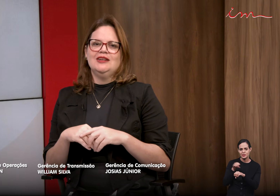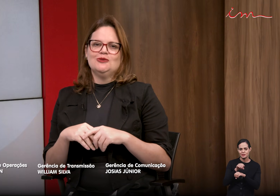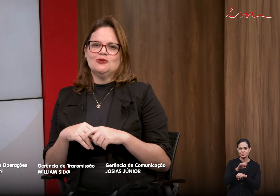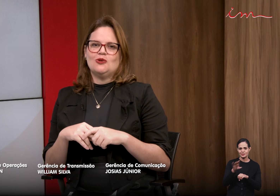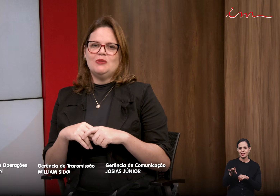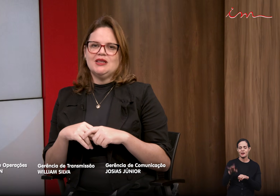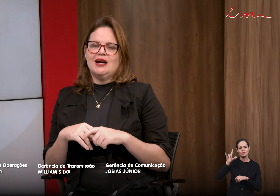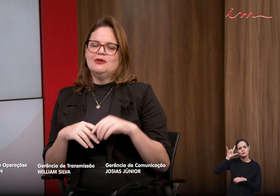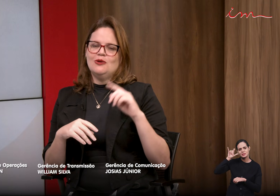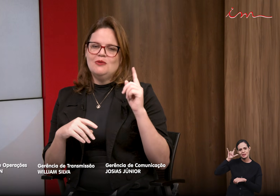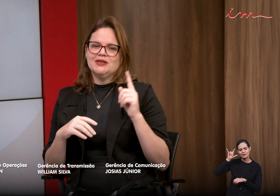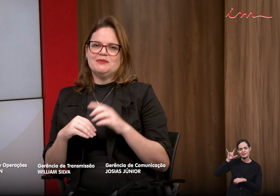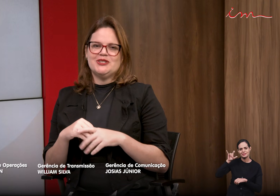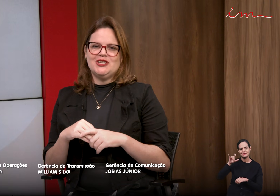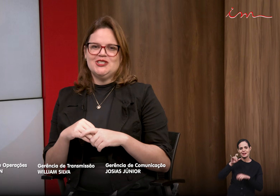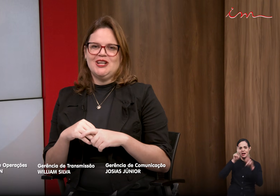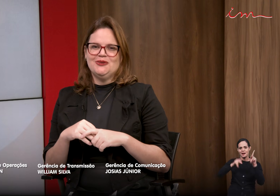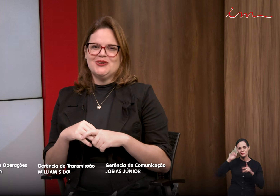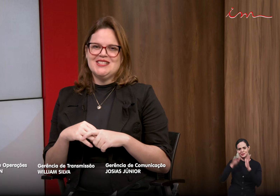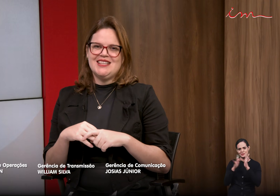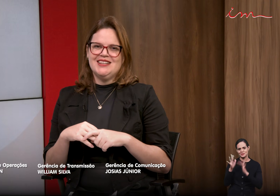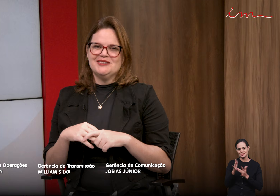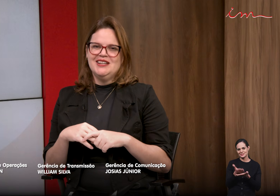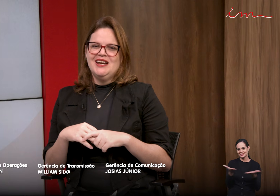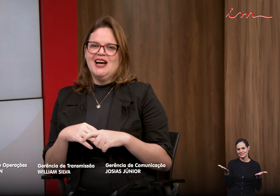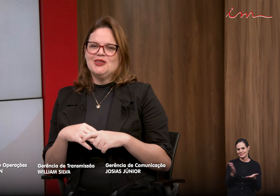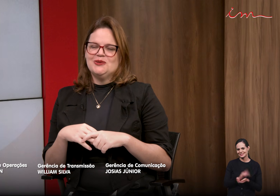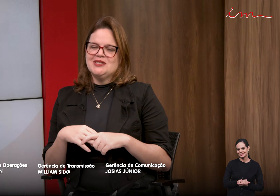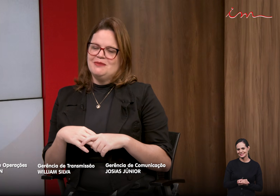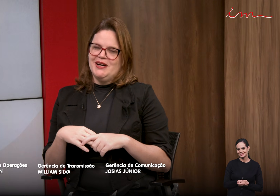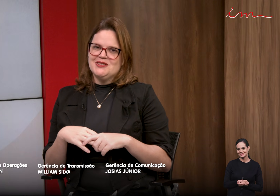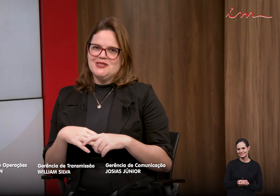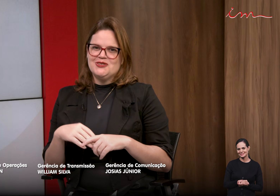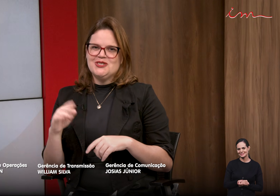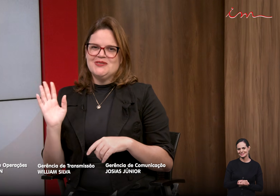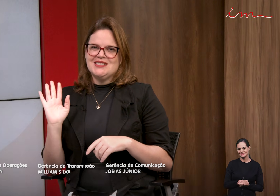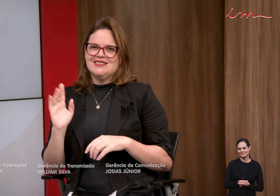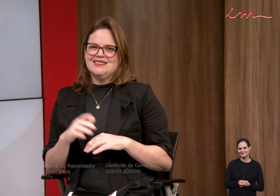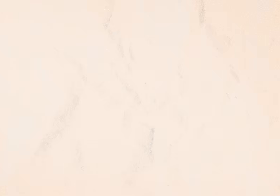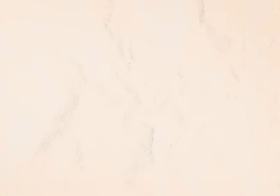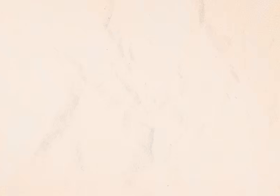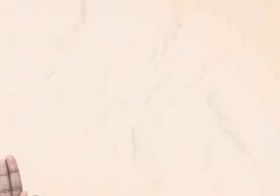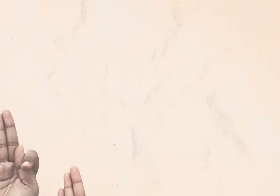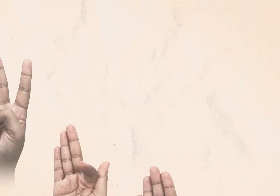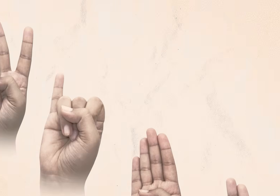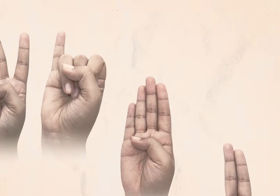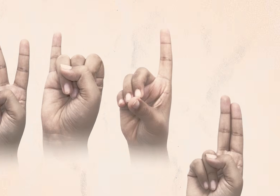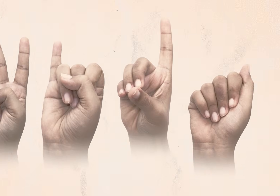aqui no comentário ou manda para a gente lá no nosso Instagram. A todos, a paz do Senhor Jesus.